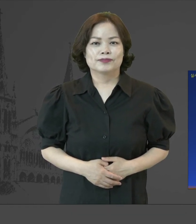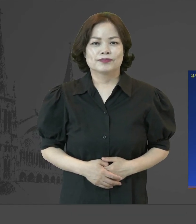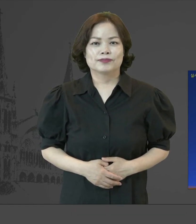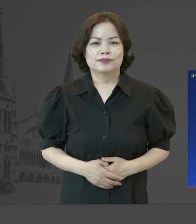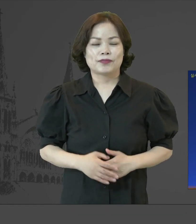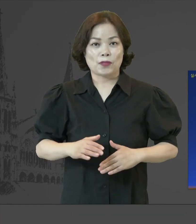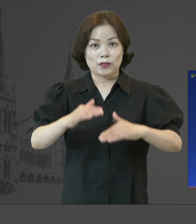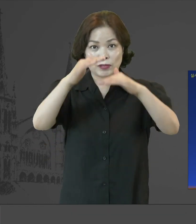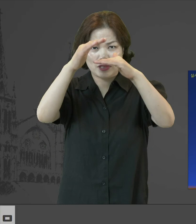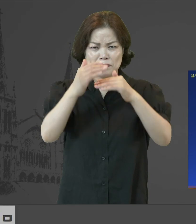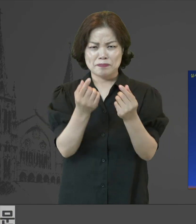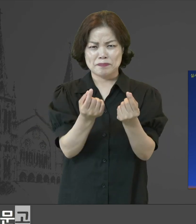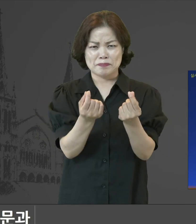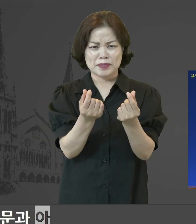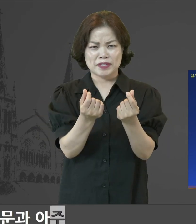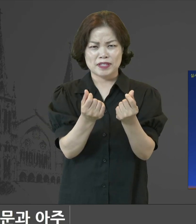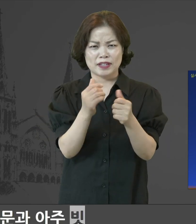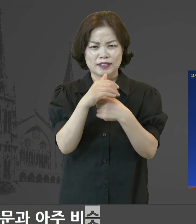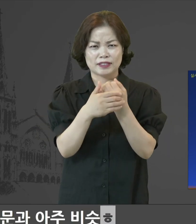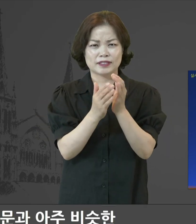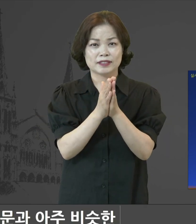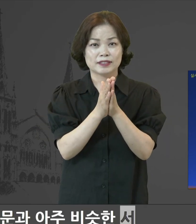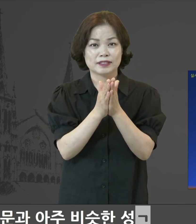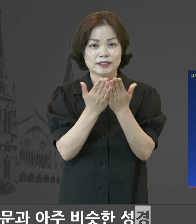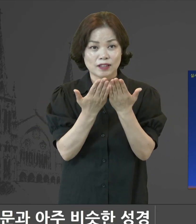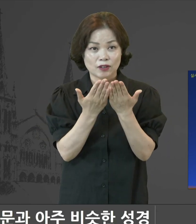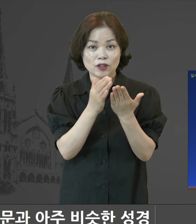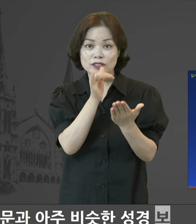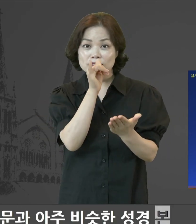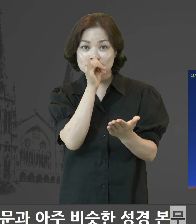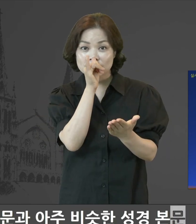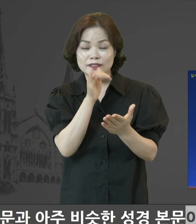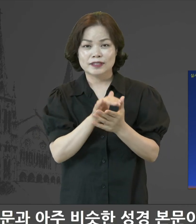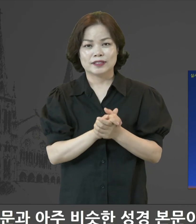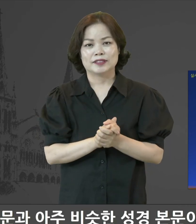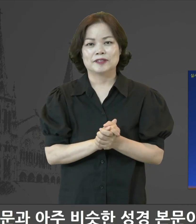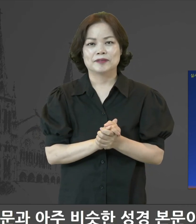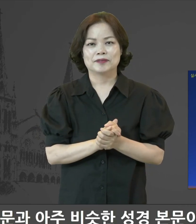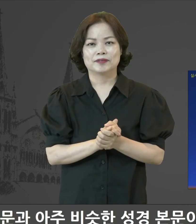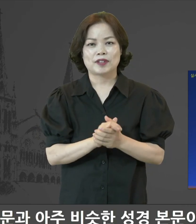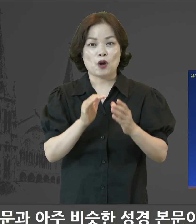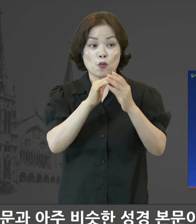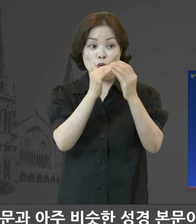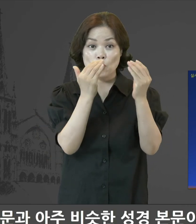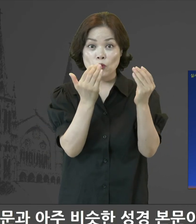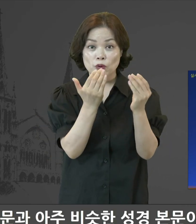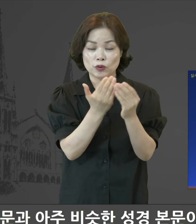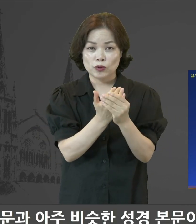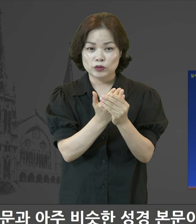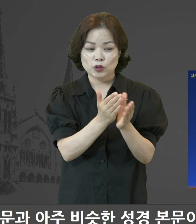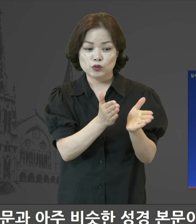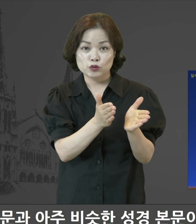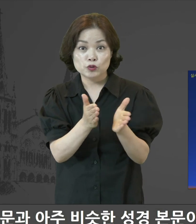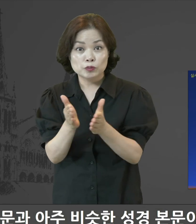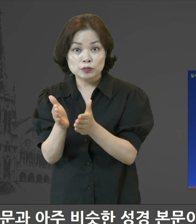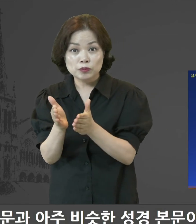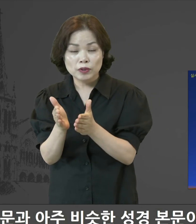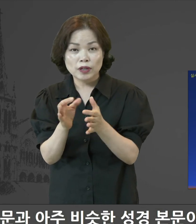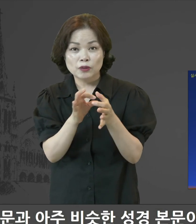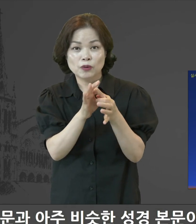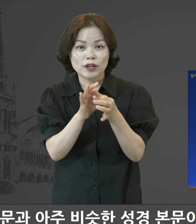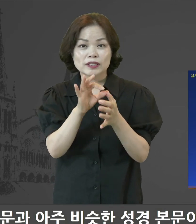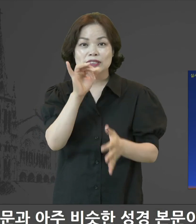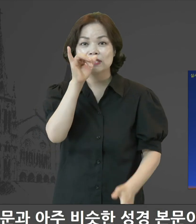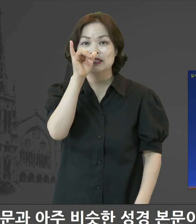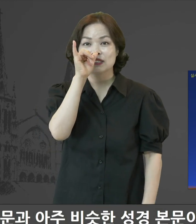오늘 본문과 아주 비슷한 성경 그 본문이 있는데 온전하게 하다와 준비시키다 이 관계가